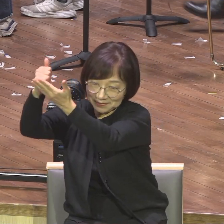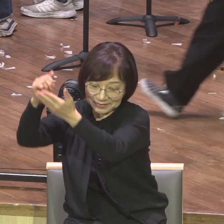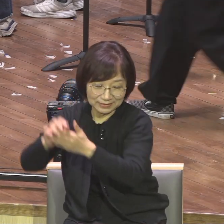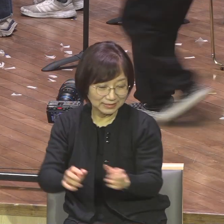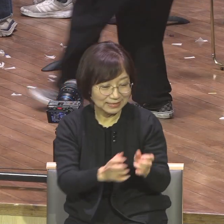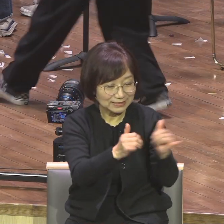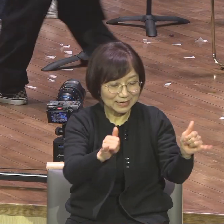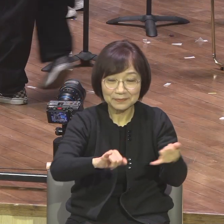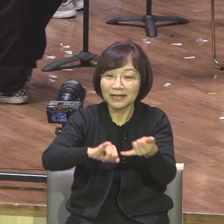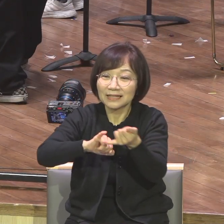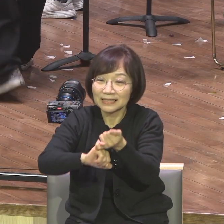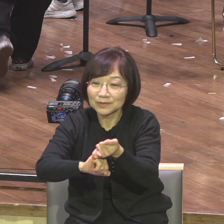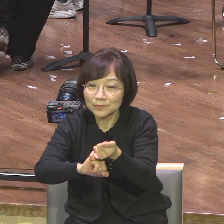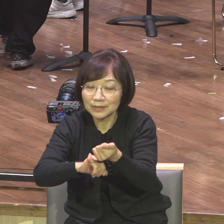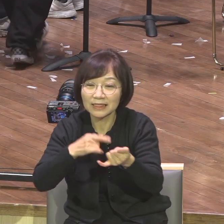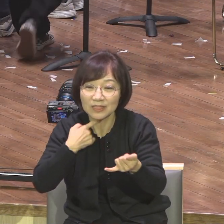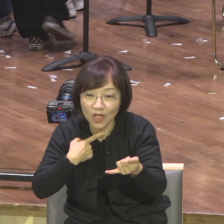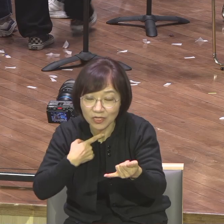약속하신 언약 성취예요.